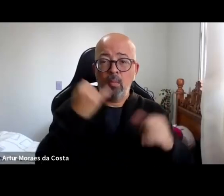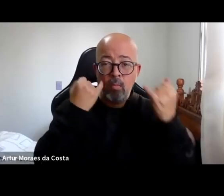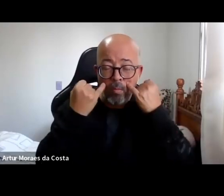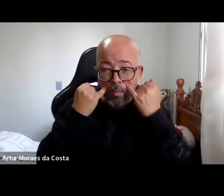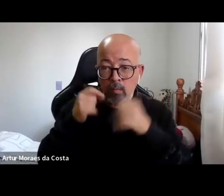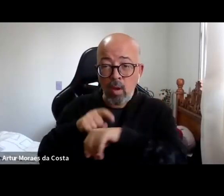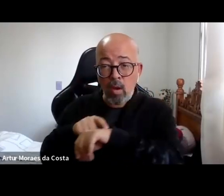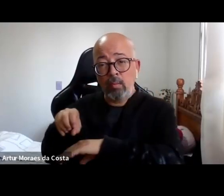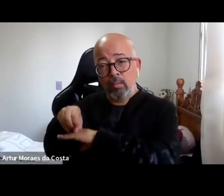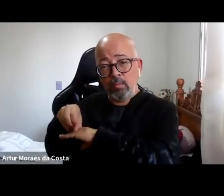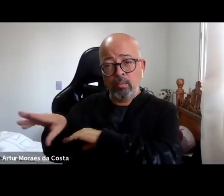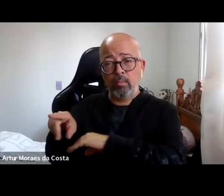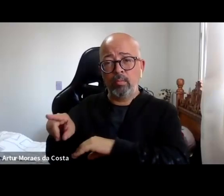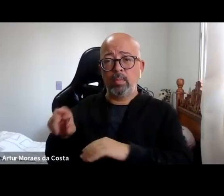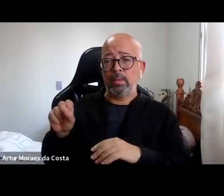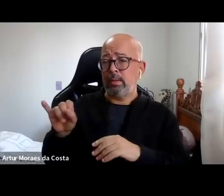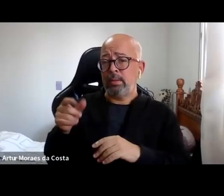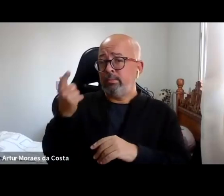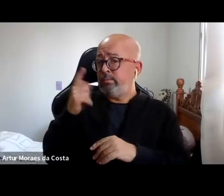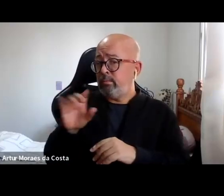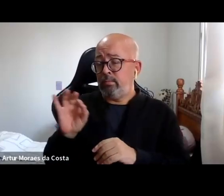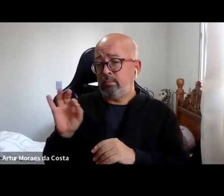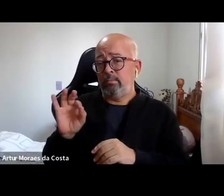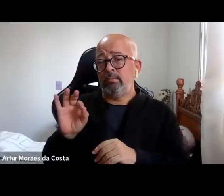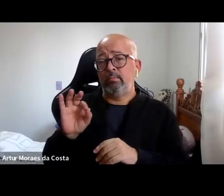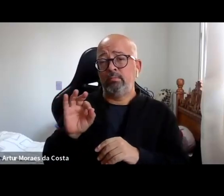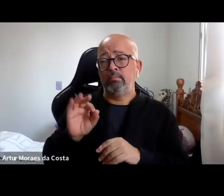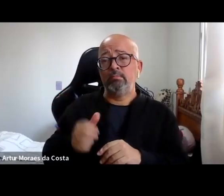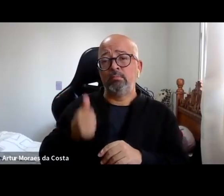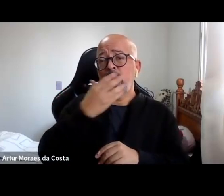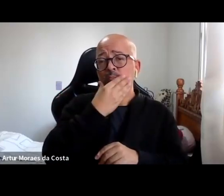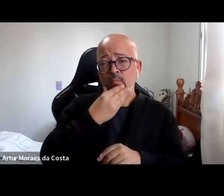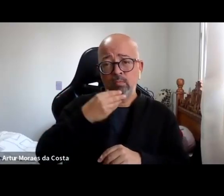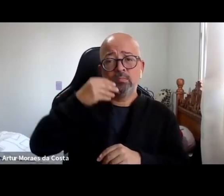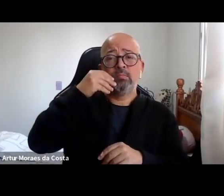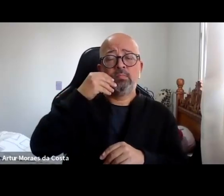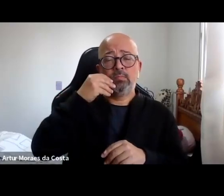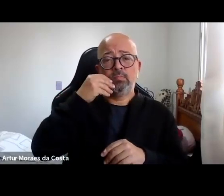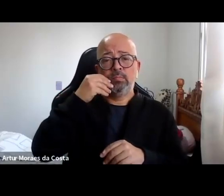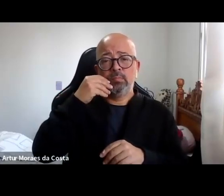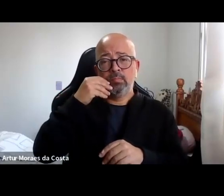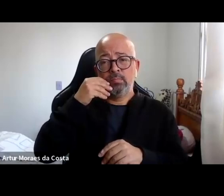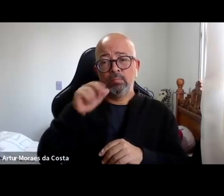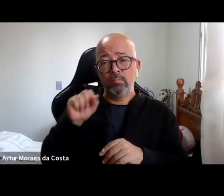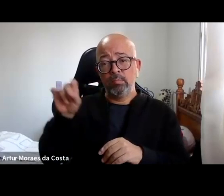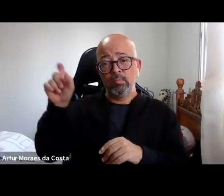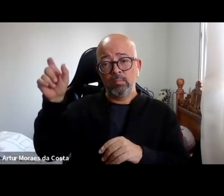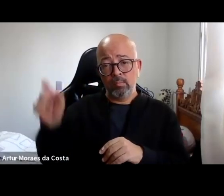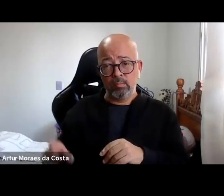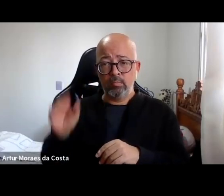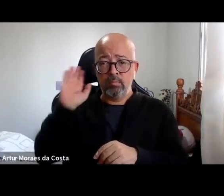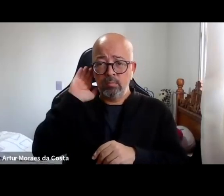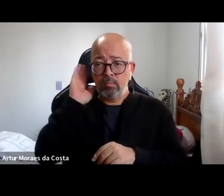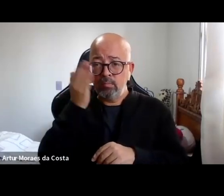Cuantos más y mejores restos visuales o auditivos tenga la persona sordociega más información